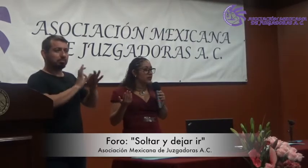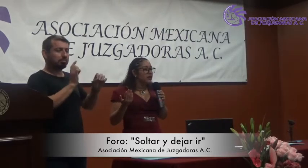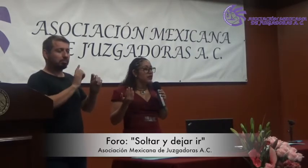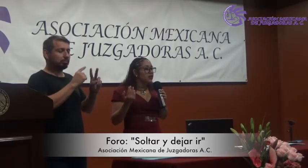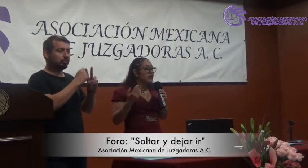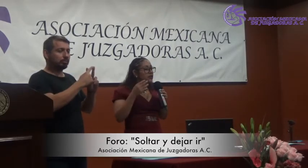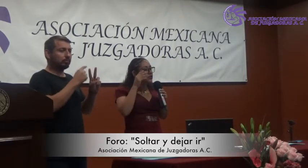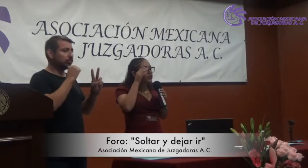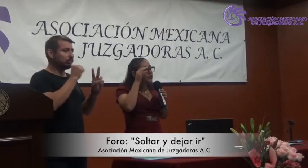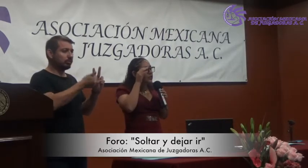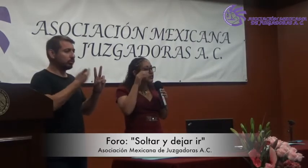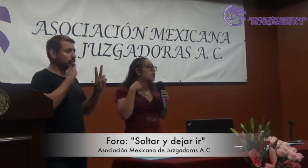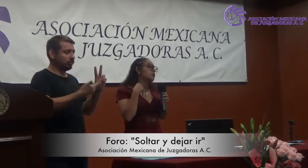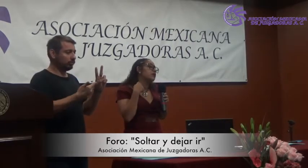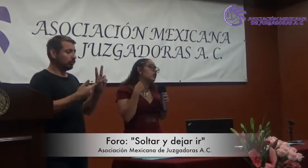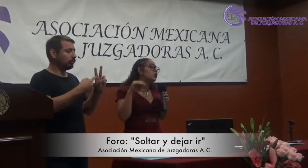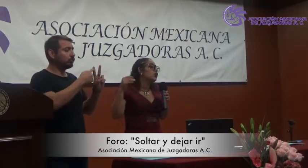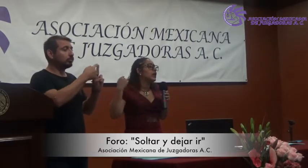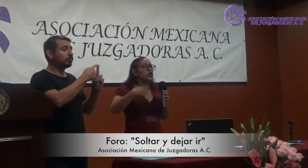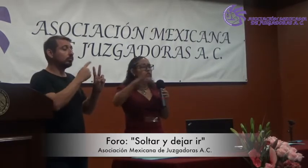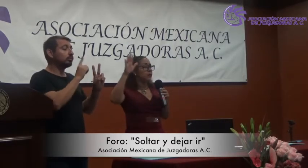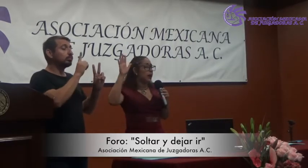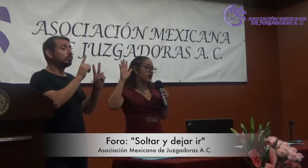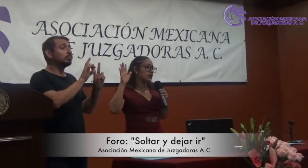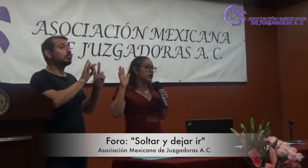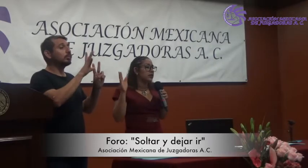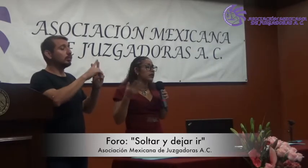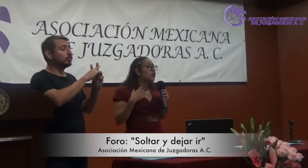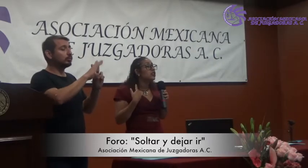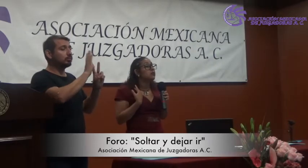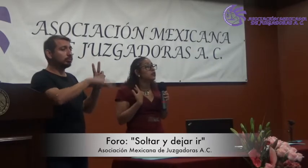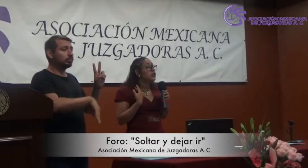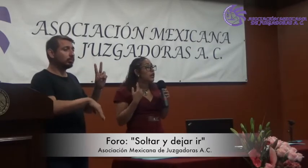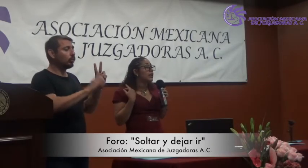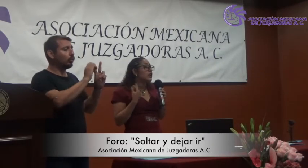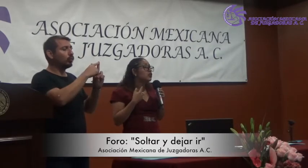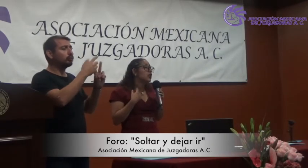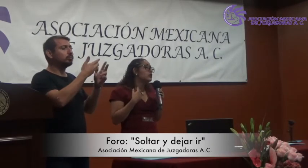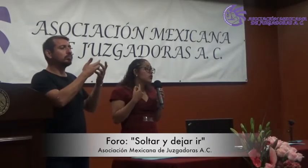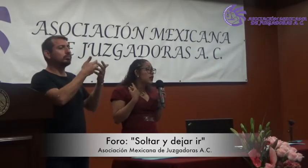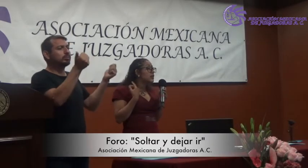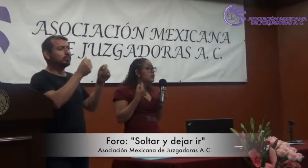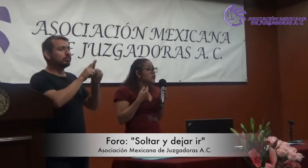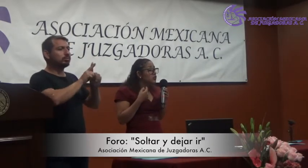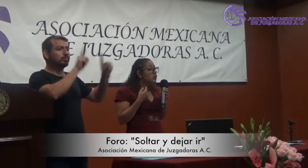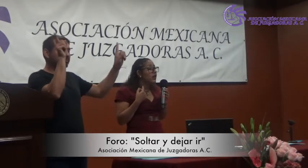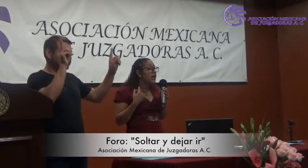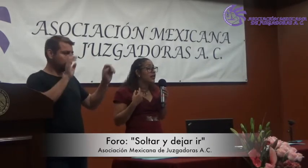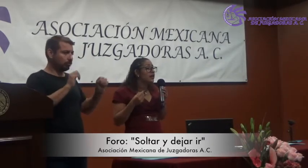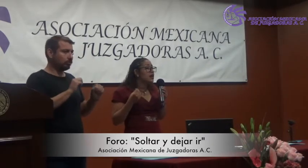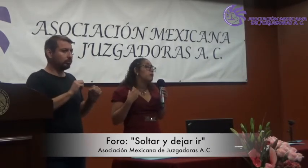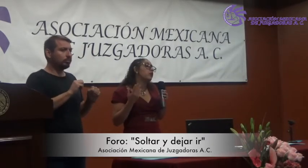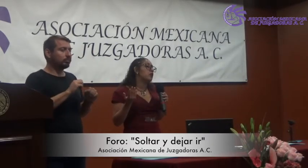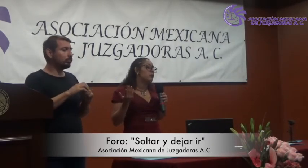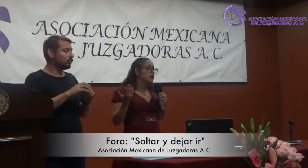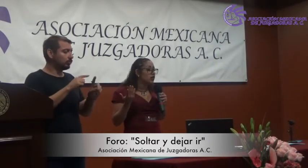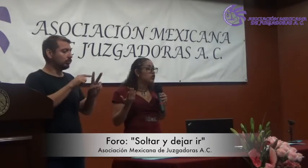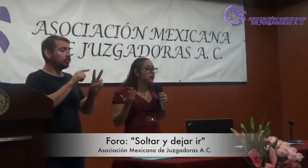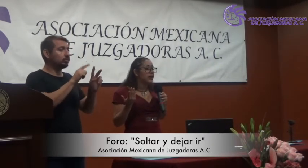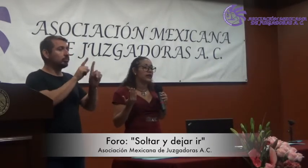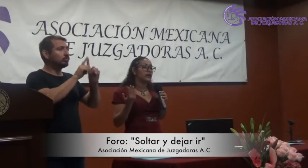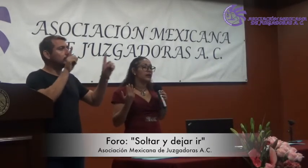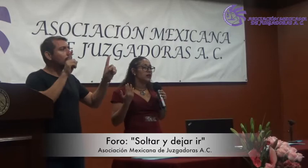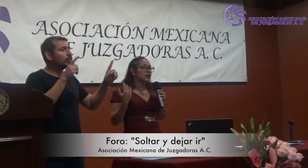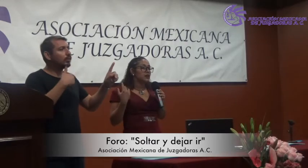destructiva y entonces de repente uno de ellos se va y la otra persona queda sola en su casa desconsolada porque perdió